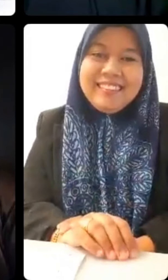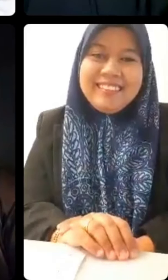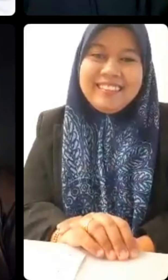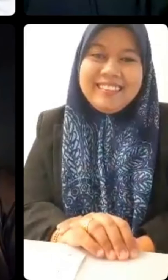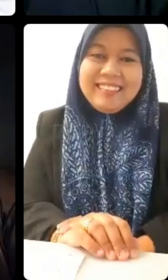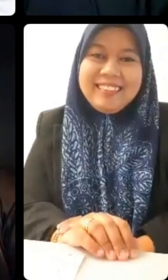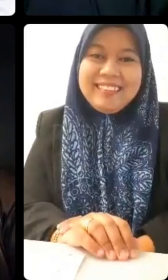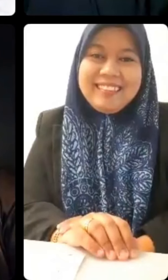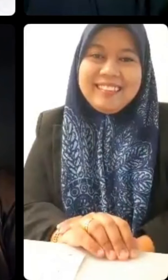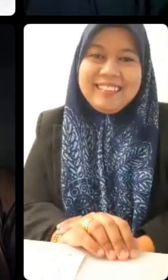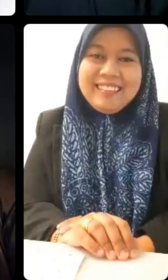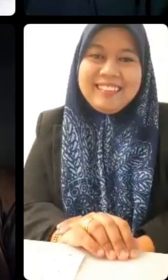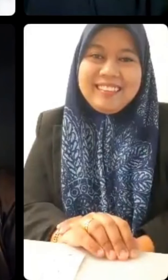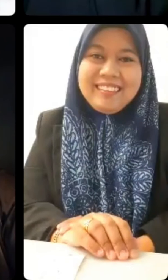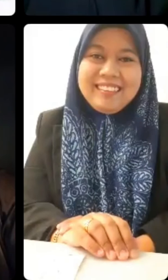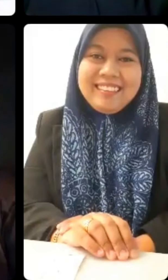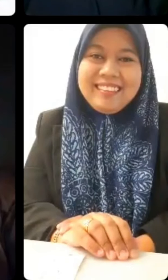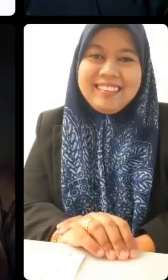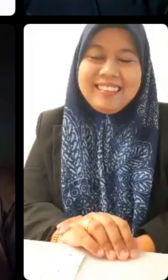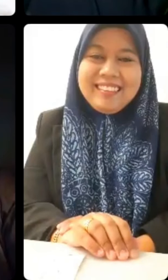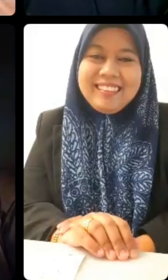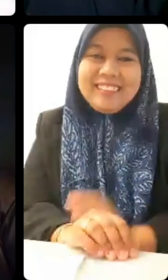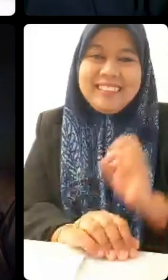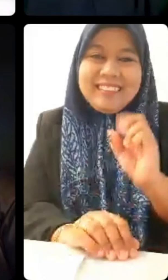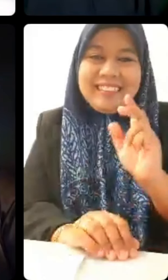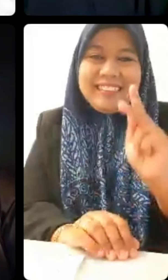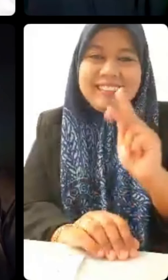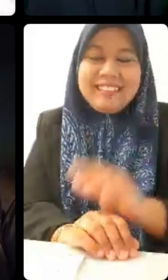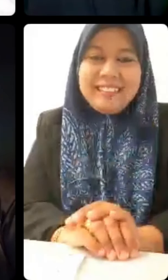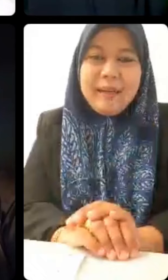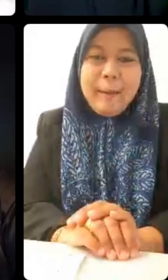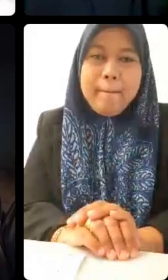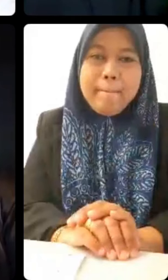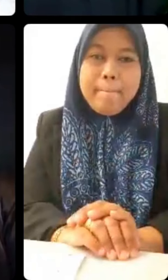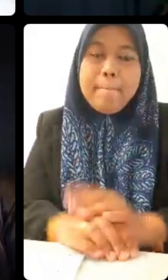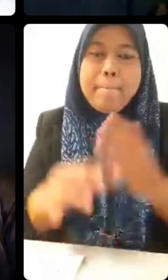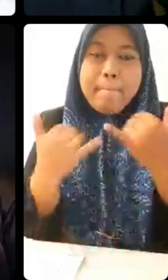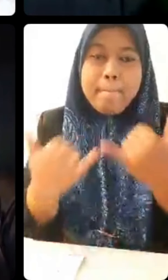Baiklah. Okey. Sekarang kita nak balik ke pula kepada Encik Zaid.